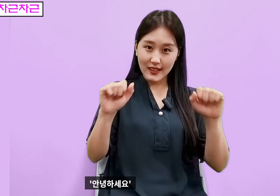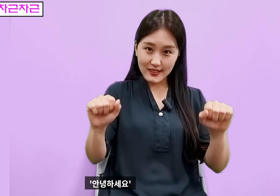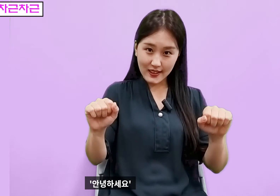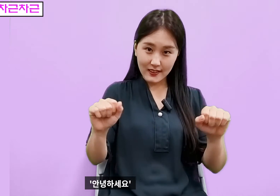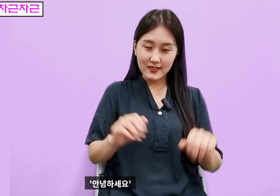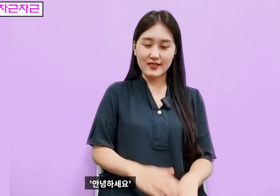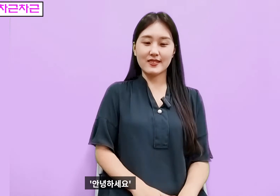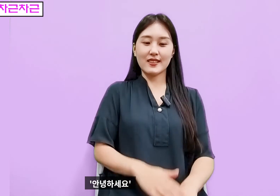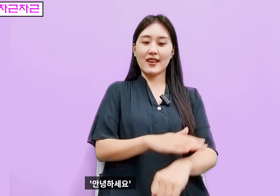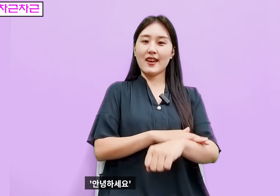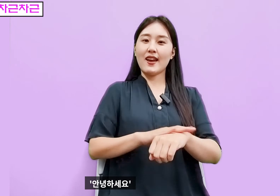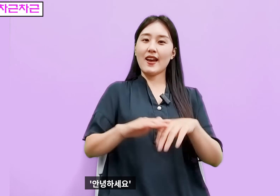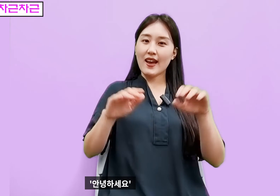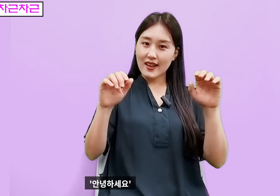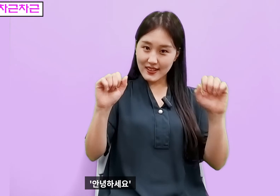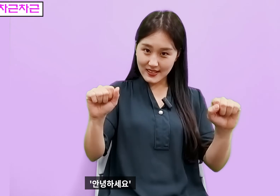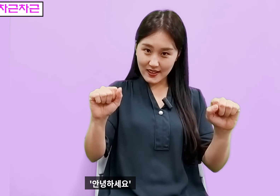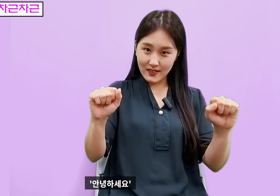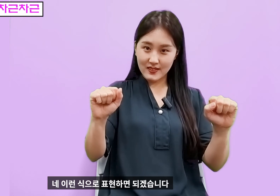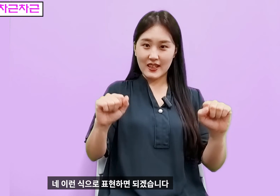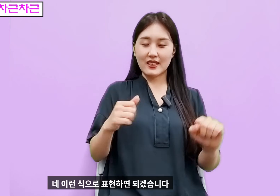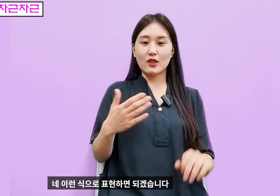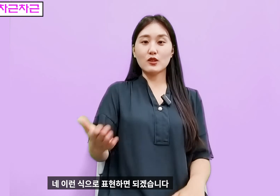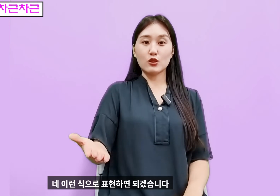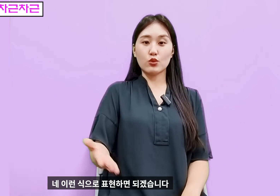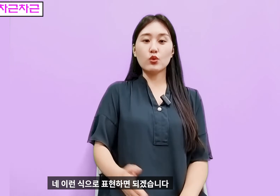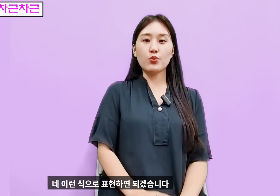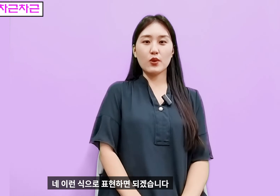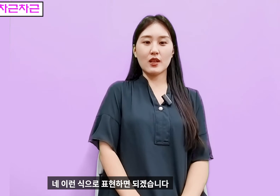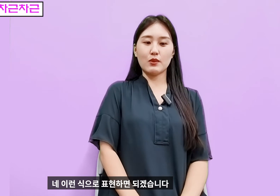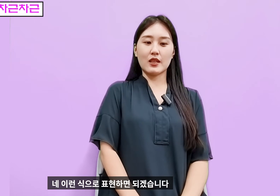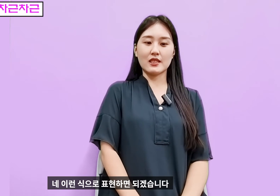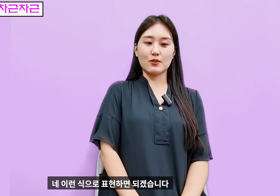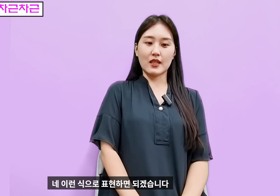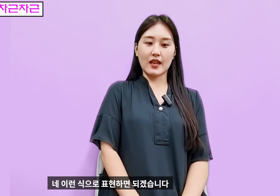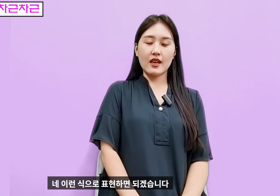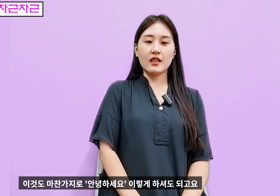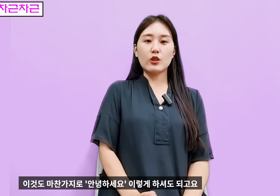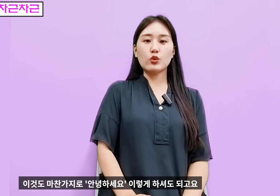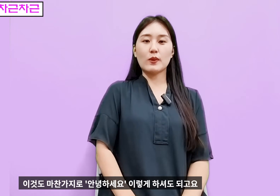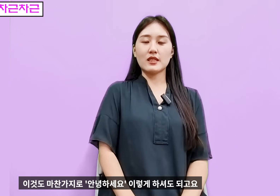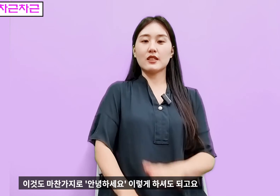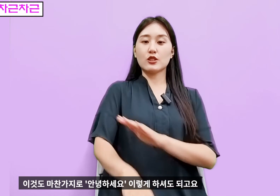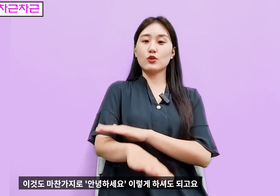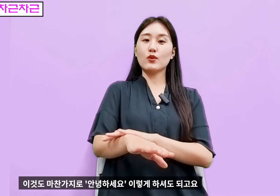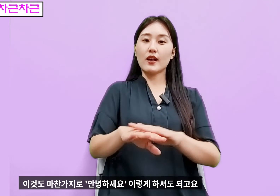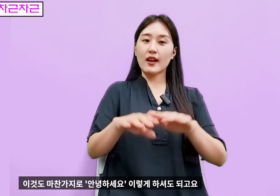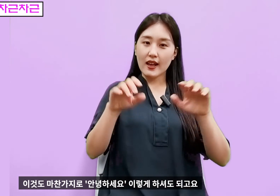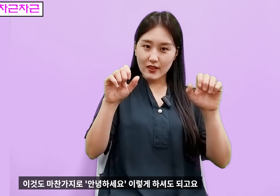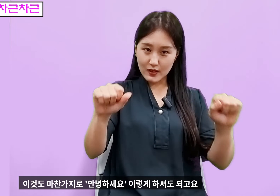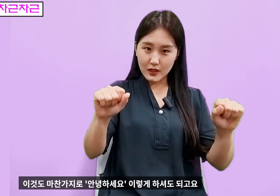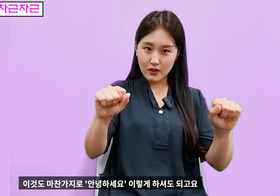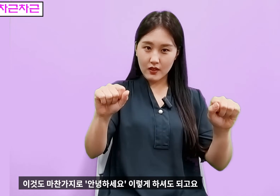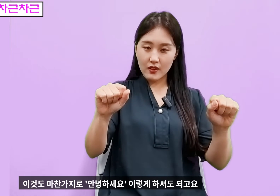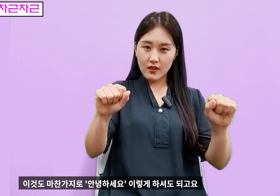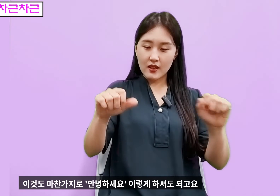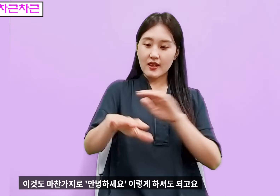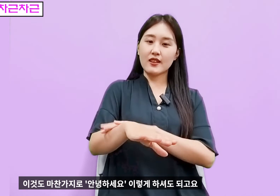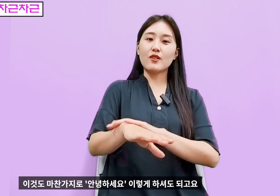안녕하세요, 안녕하세요. 네, 이런 식으로 표현을 하면 되겠습니다. 이것도 마찬가지로 안녕하세요 이렇게